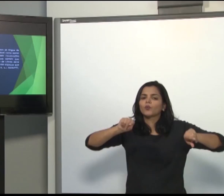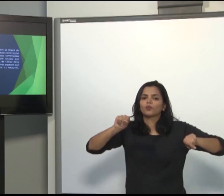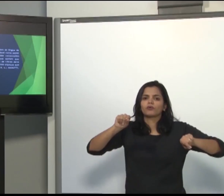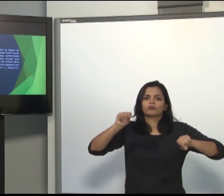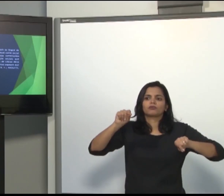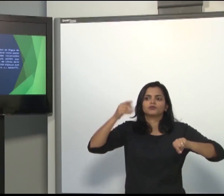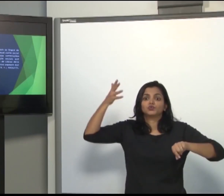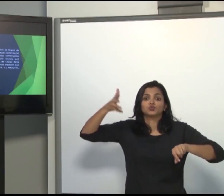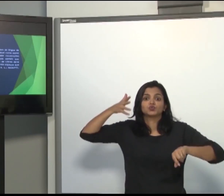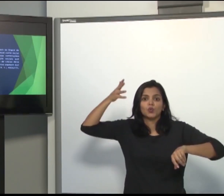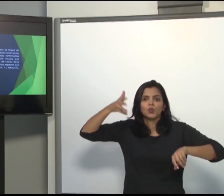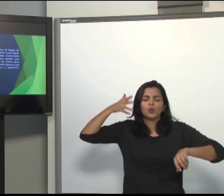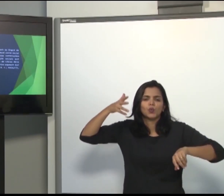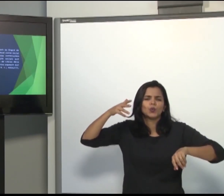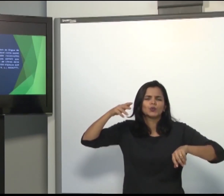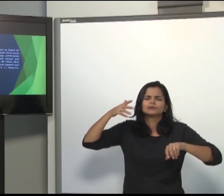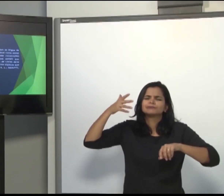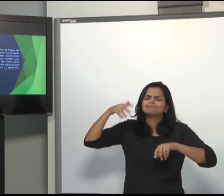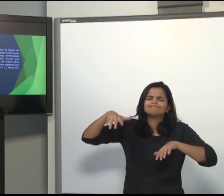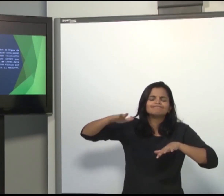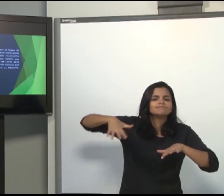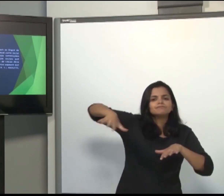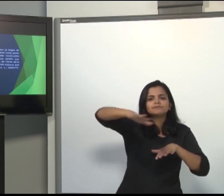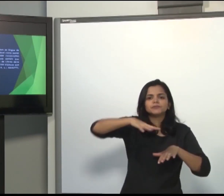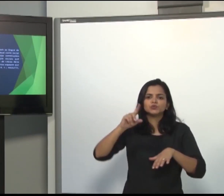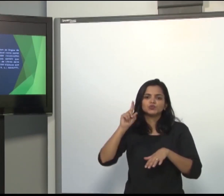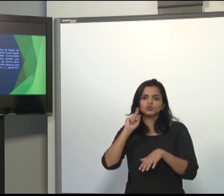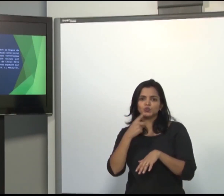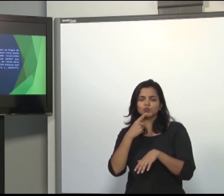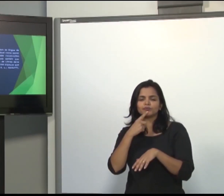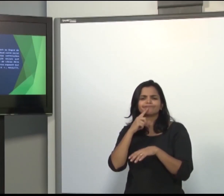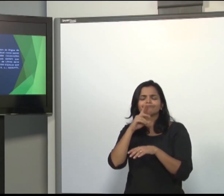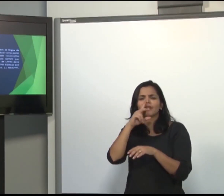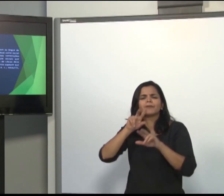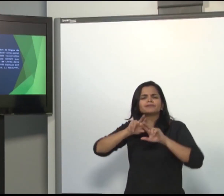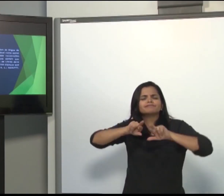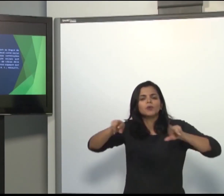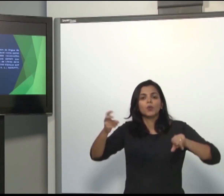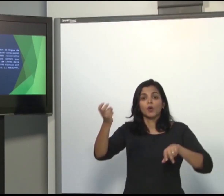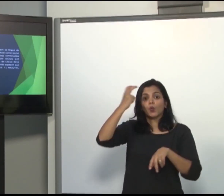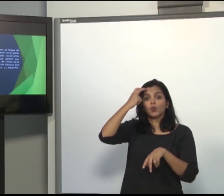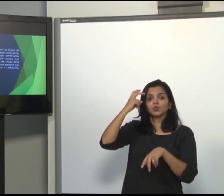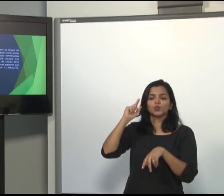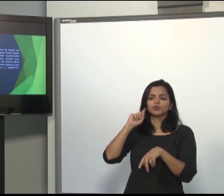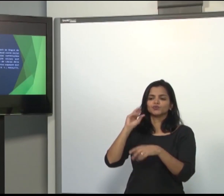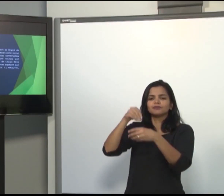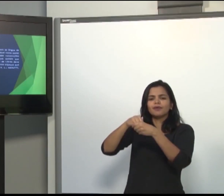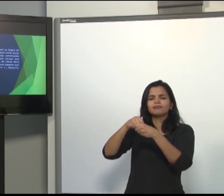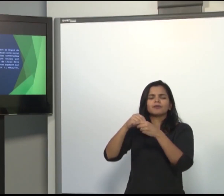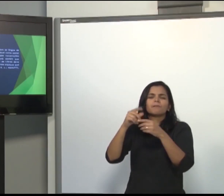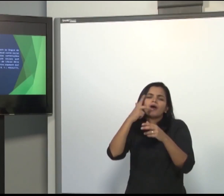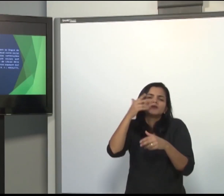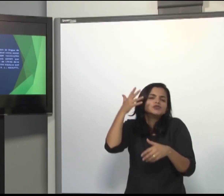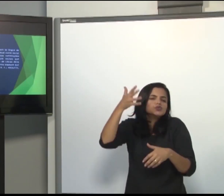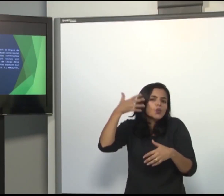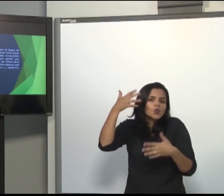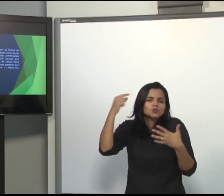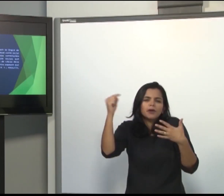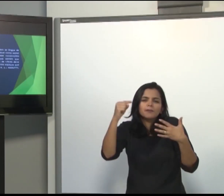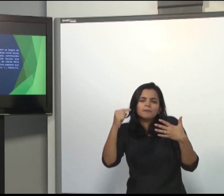Temos vários discursos em diversos espaços, discursos culturais dos surdos, que utilizam